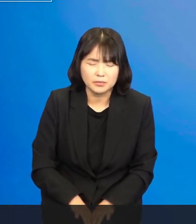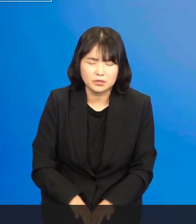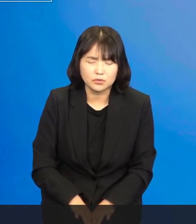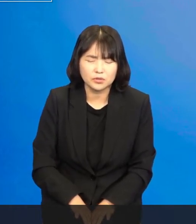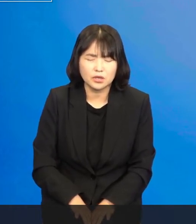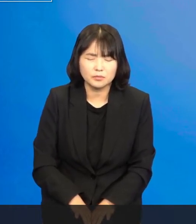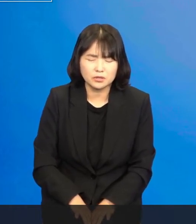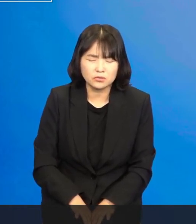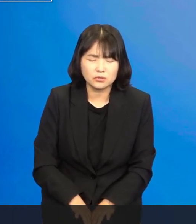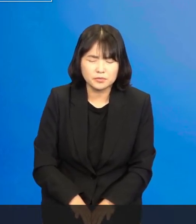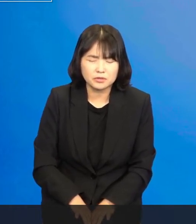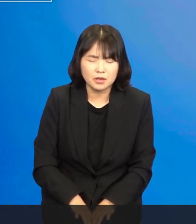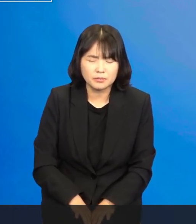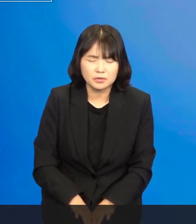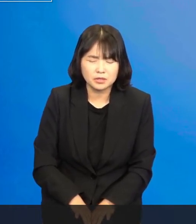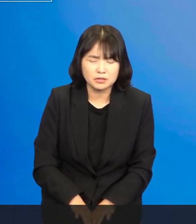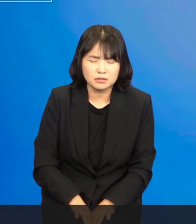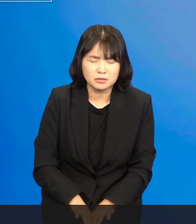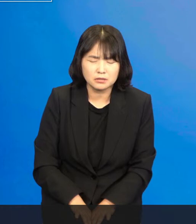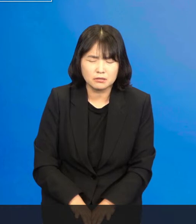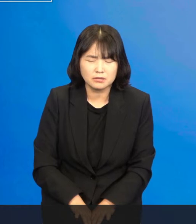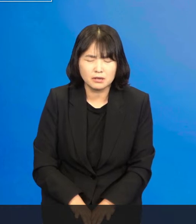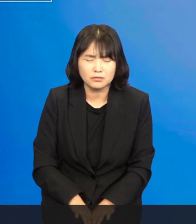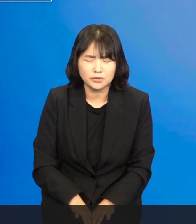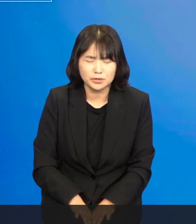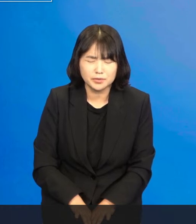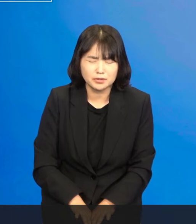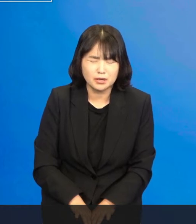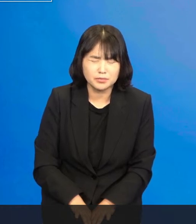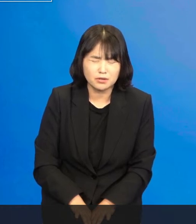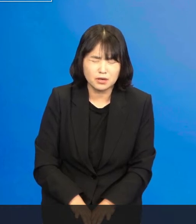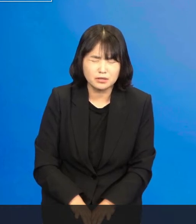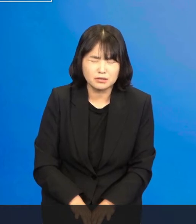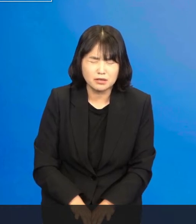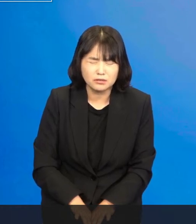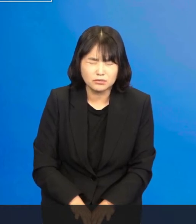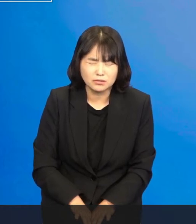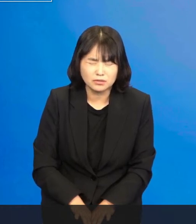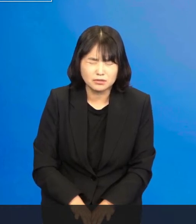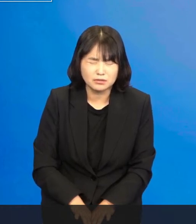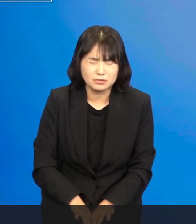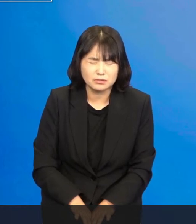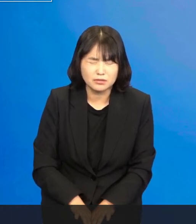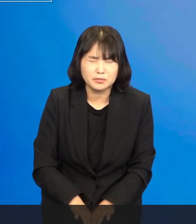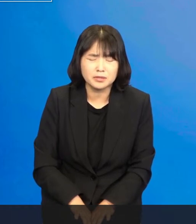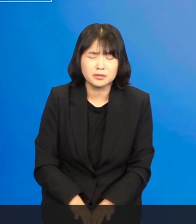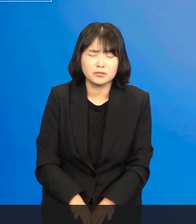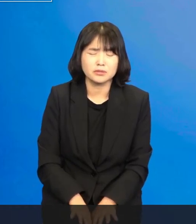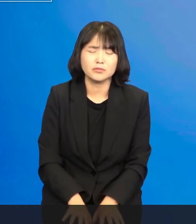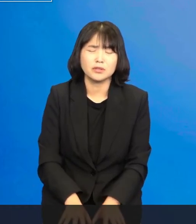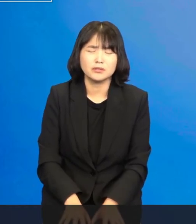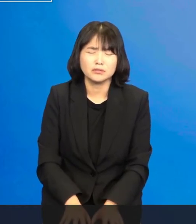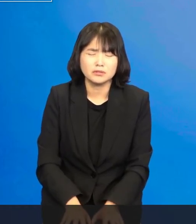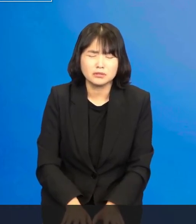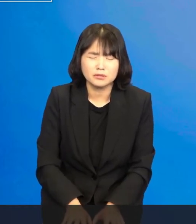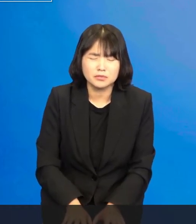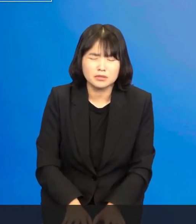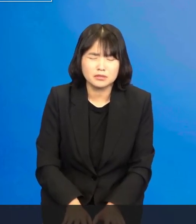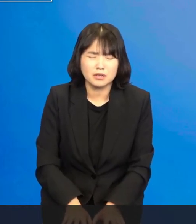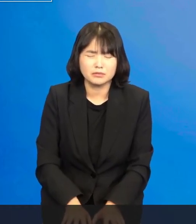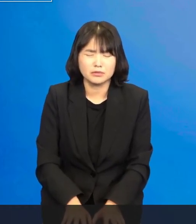여겨주시고 너무나 망가져버린 우리 인생을 다시 한번 소생시켜 주시옵소서.